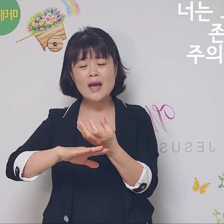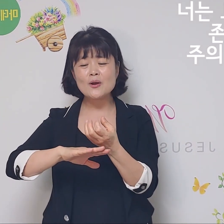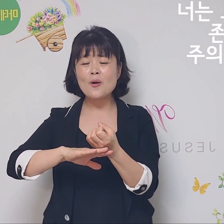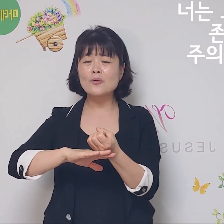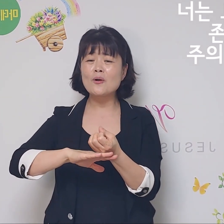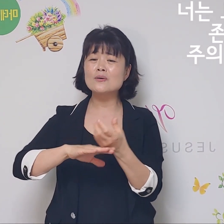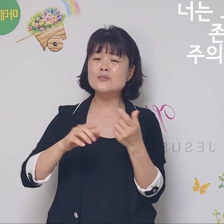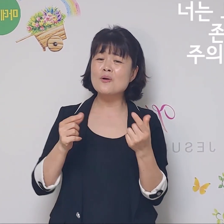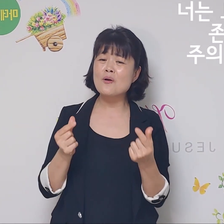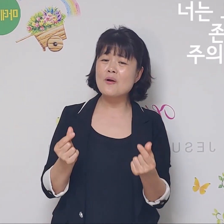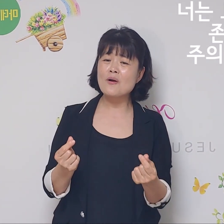보배롭고